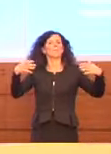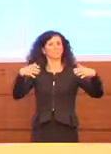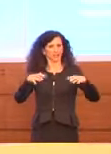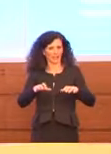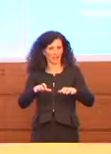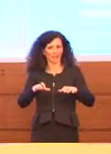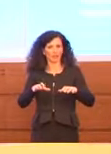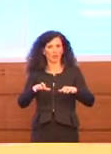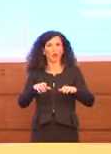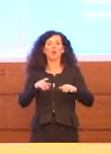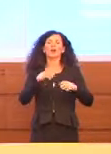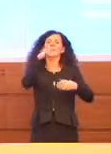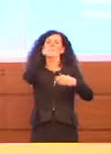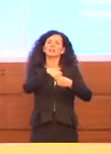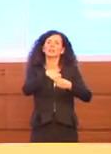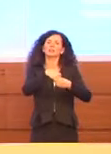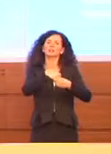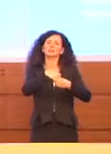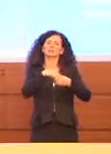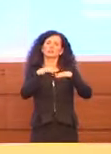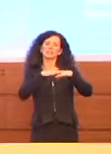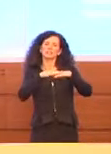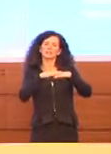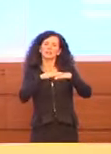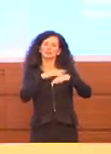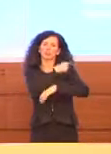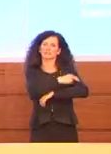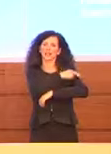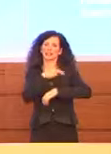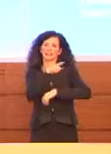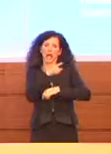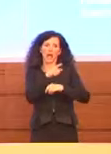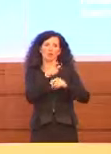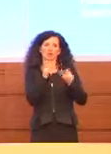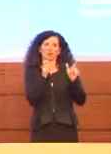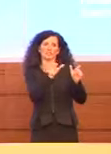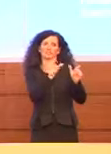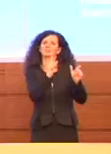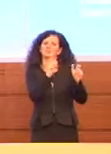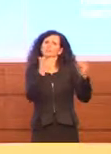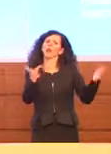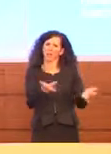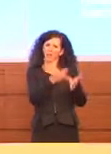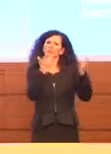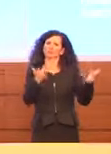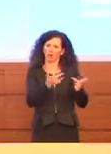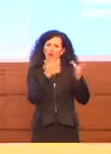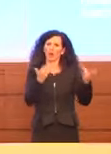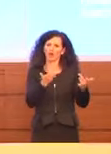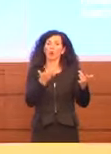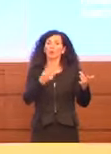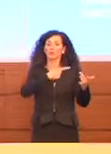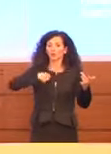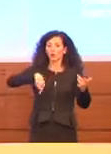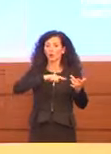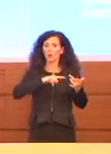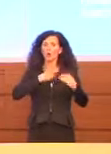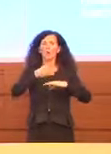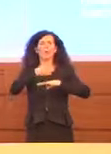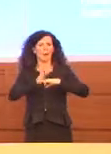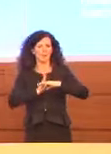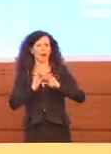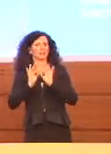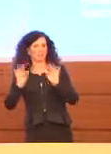pressione sul servizio sanitario si è ridotto e noi certamente siamo da una parte più pronti e da una parte più